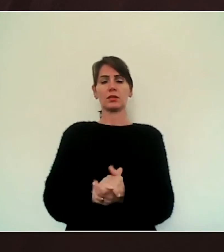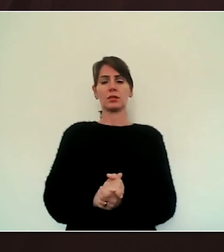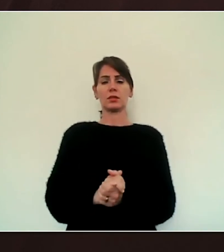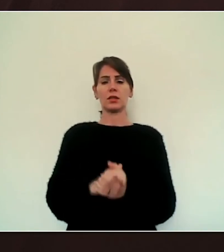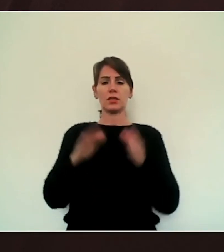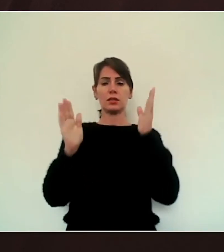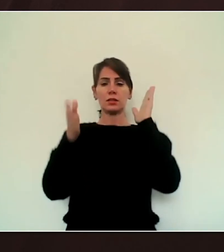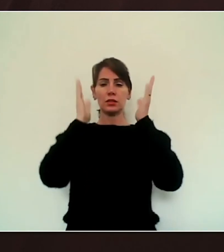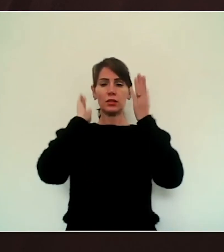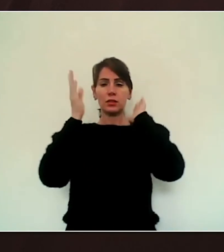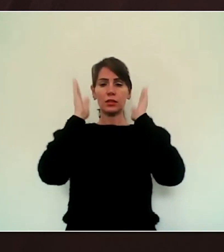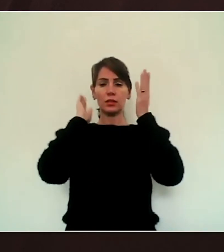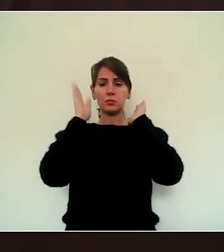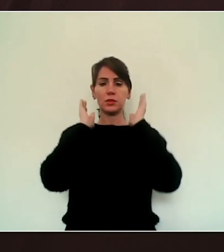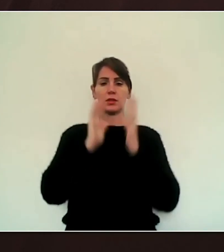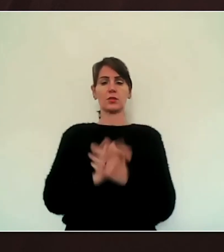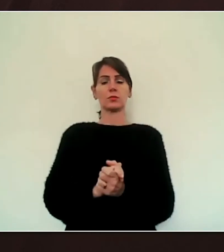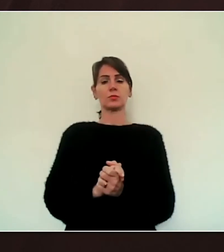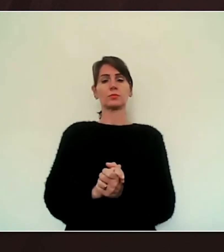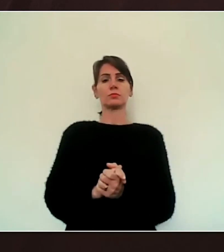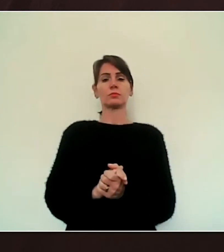fugir de posso orar por você?